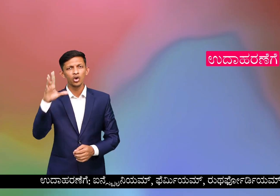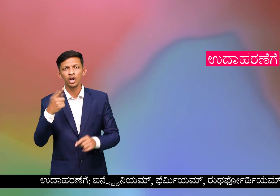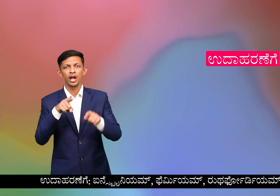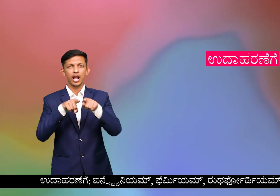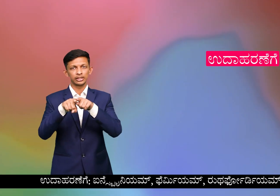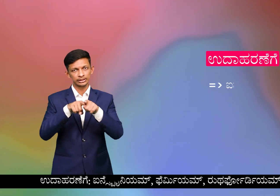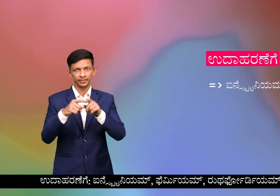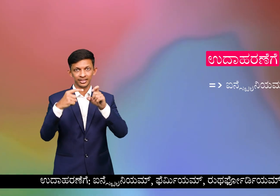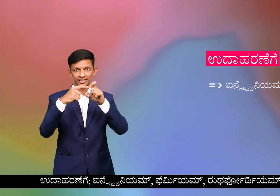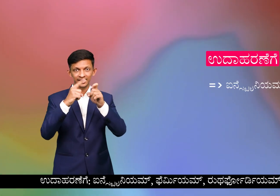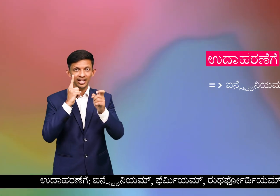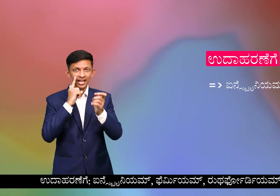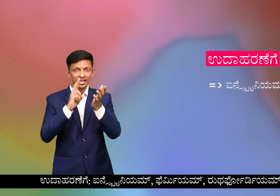ಉದಾಹರಣೆಗೆ, NI ನಿಯಮ,